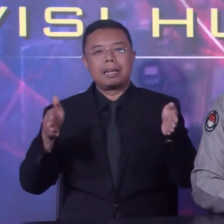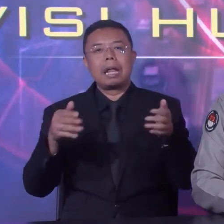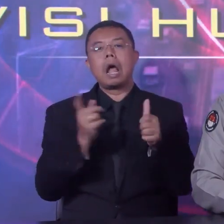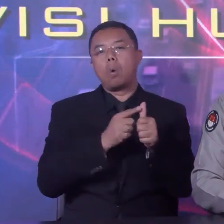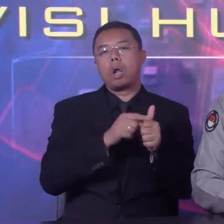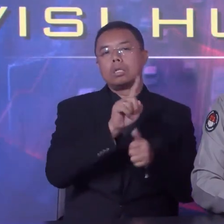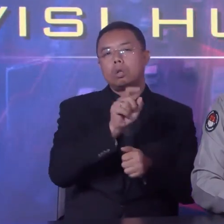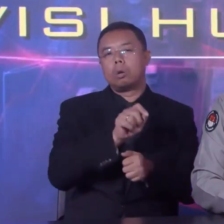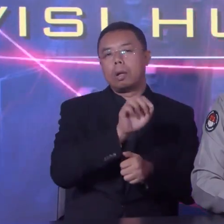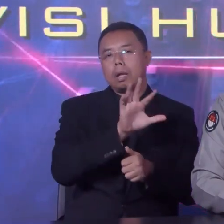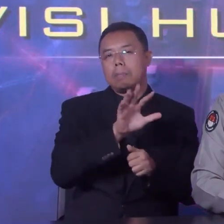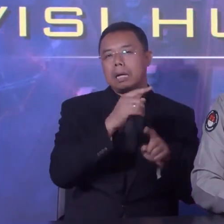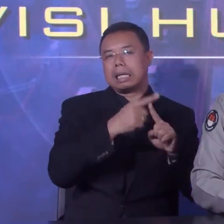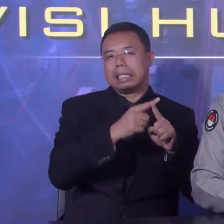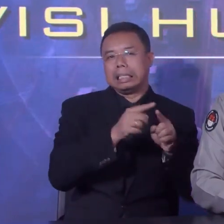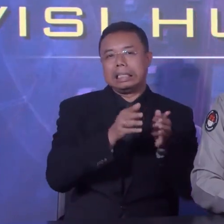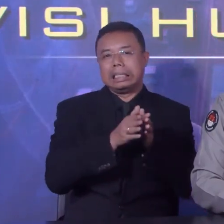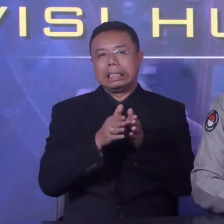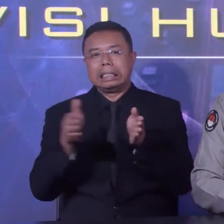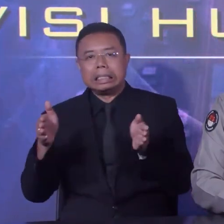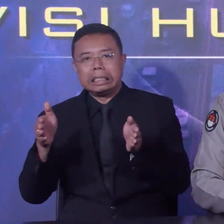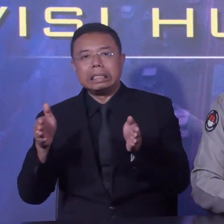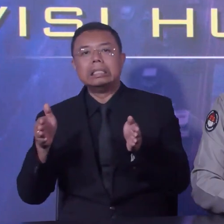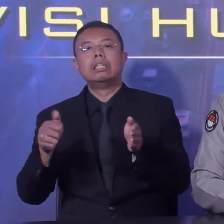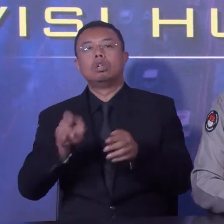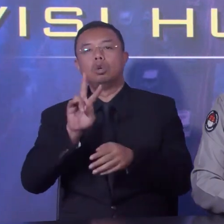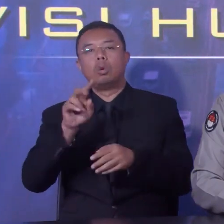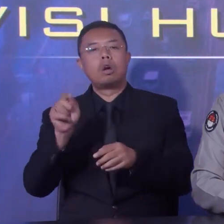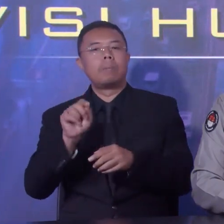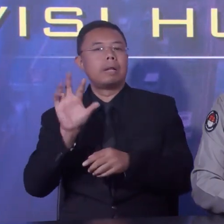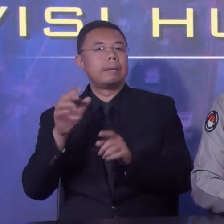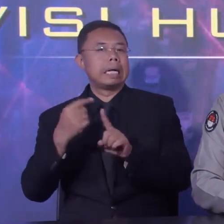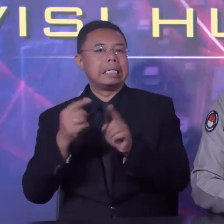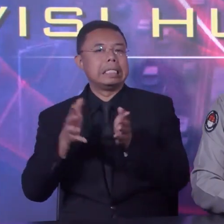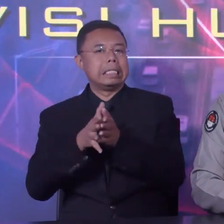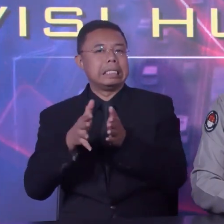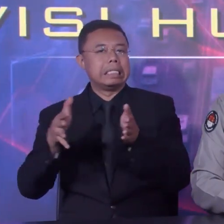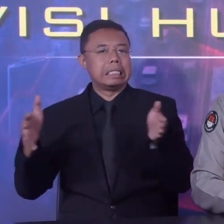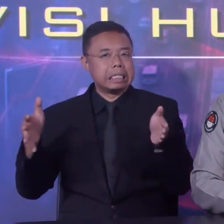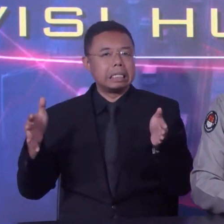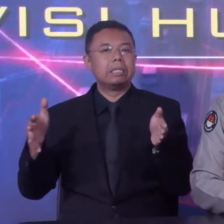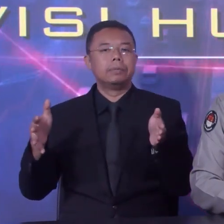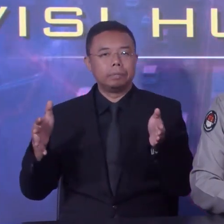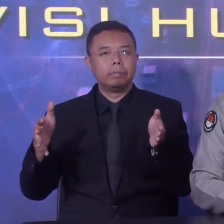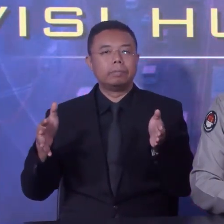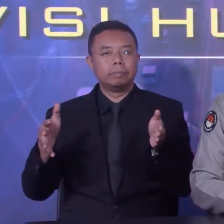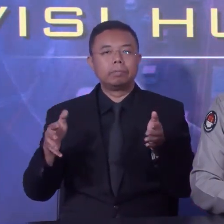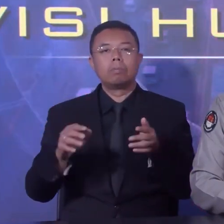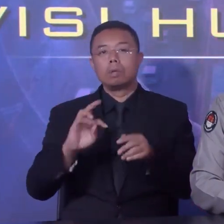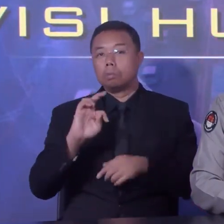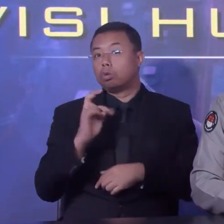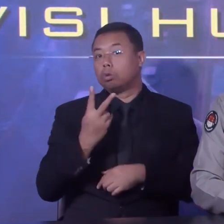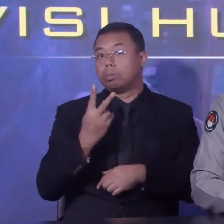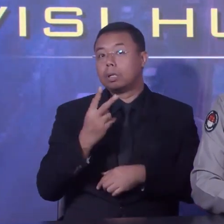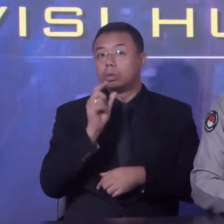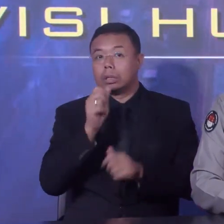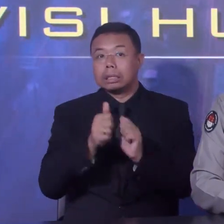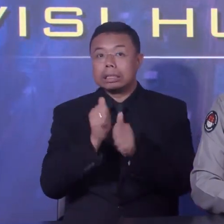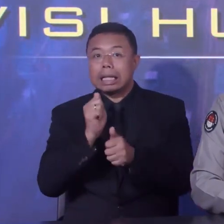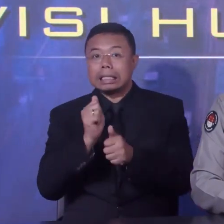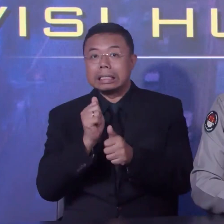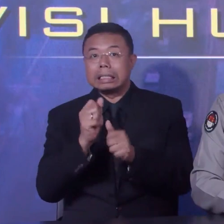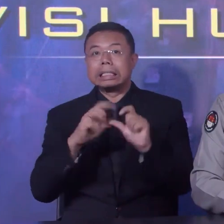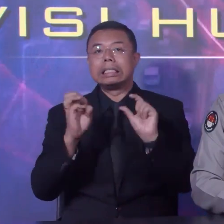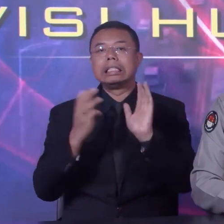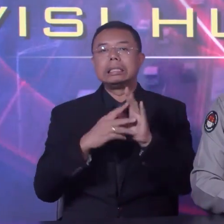semula satu setengah kali lebar kendaraan menjadi dua setengah kali lebar kendaraan Adapun perubahan-perubahan materi